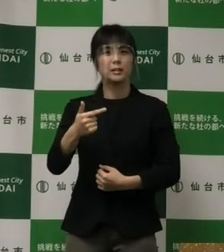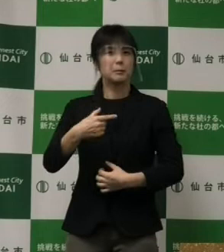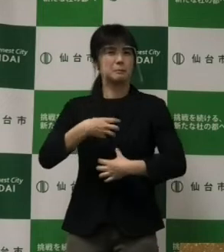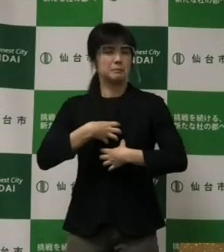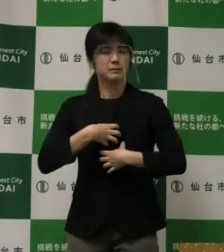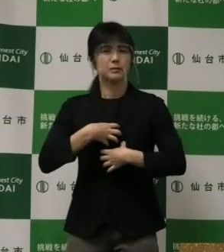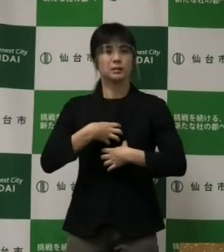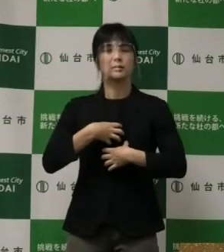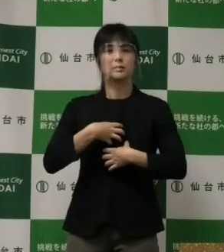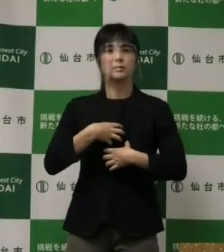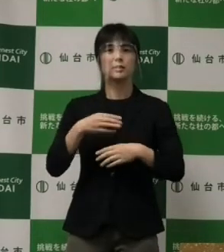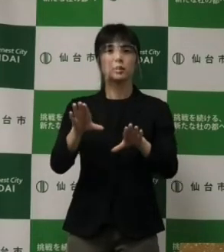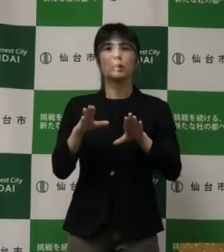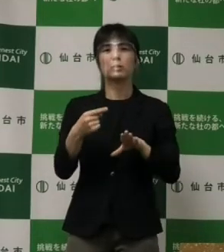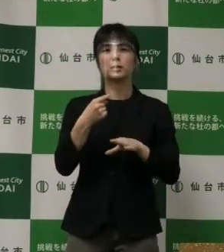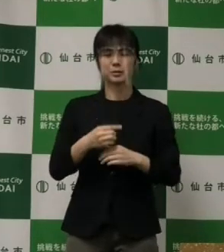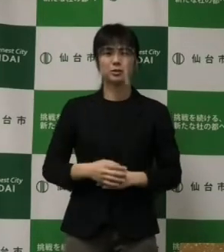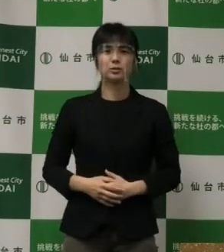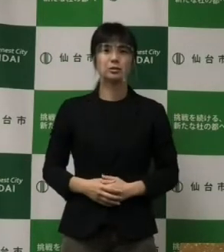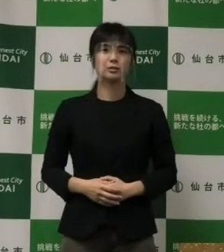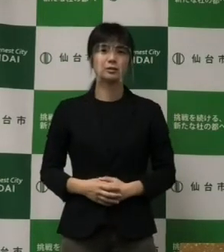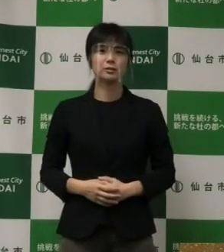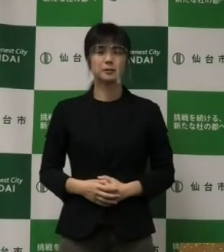を持って受け止めて、います。